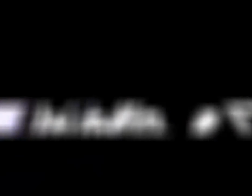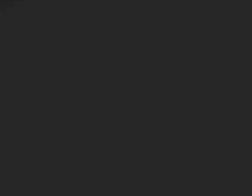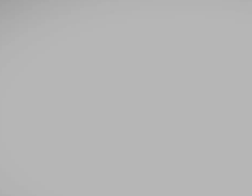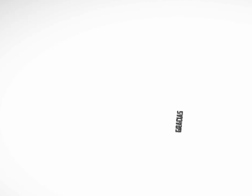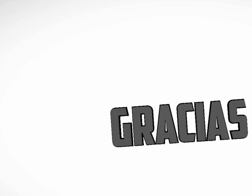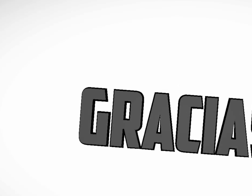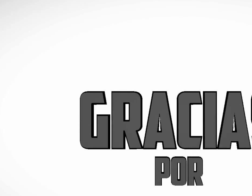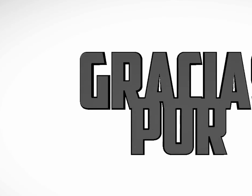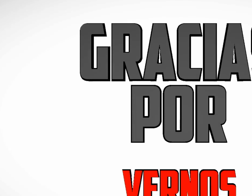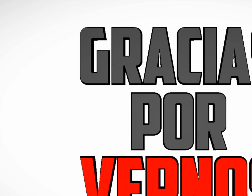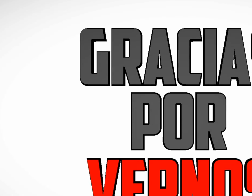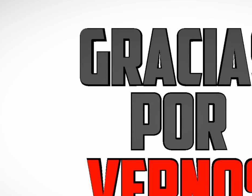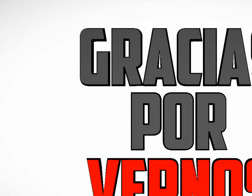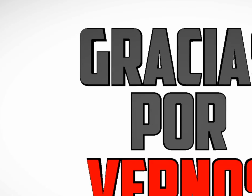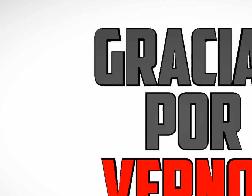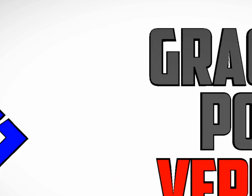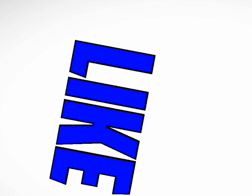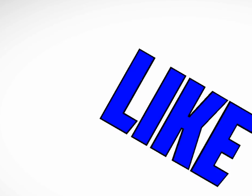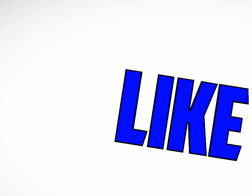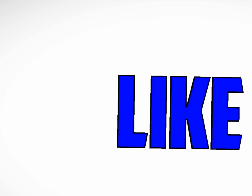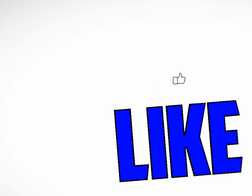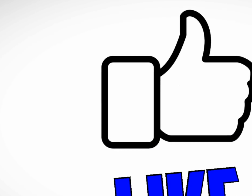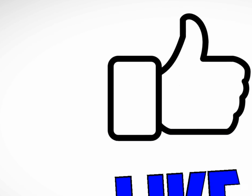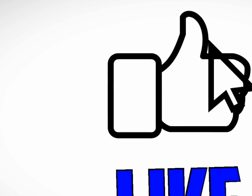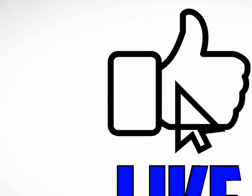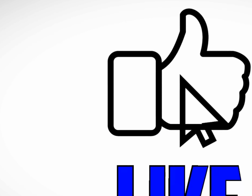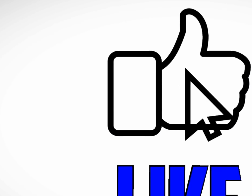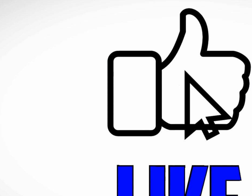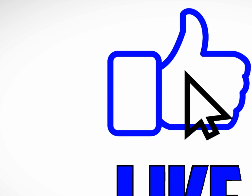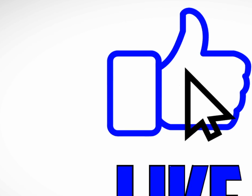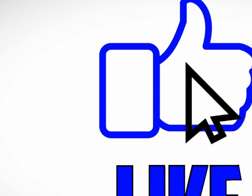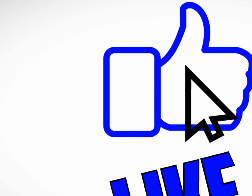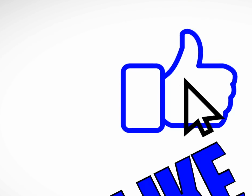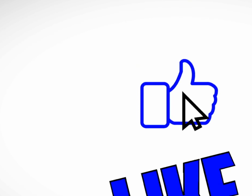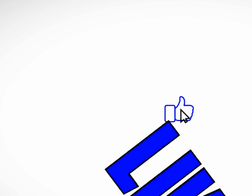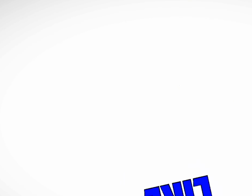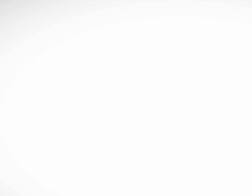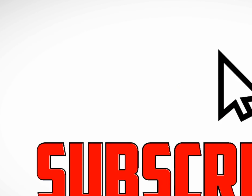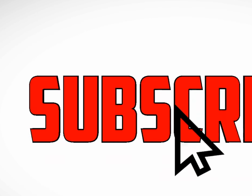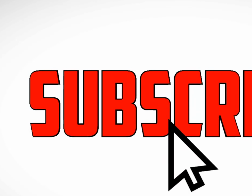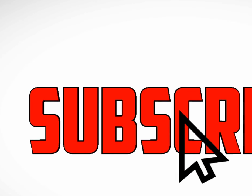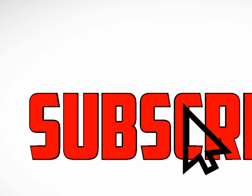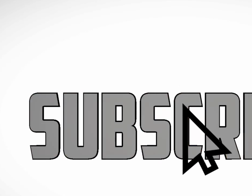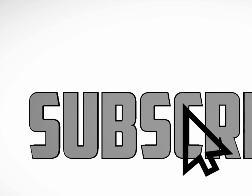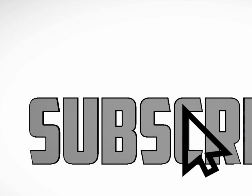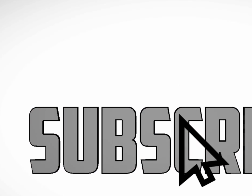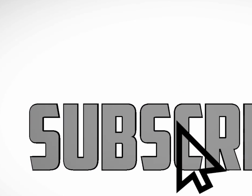jarauda jarauda resi tígame la pista que es que sos o etc